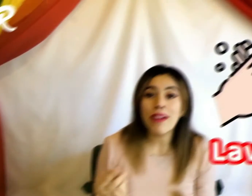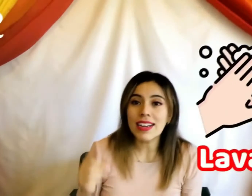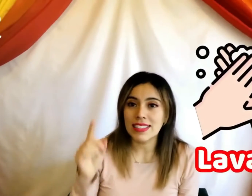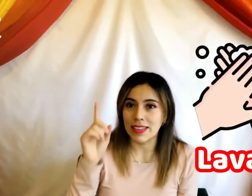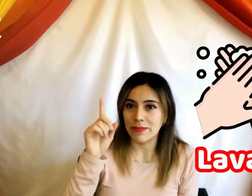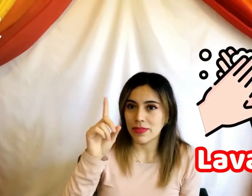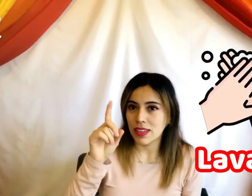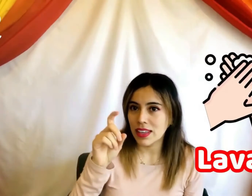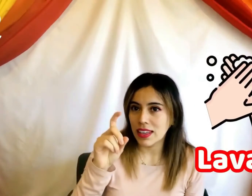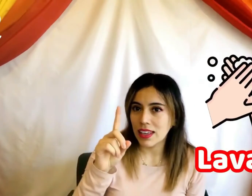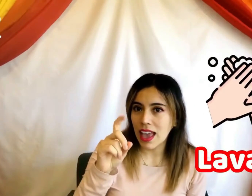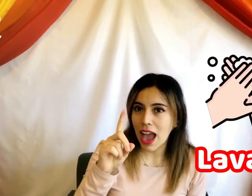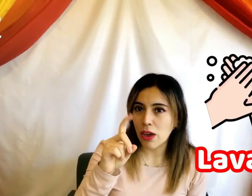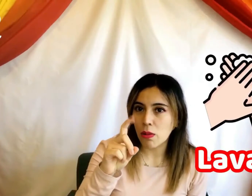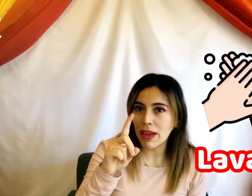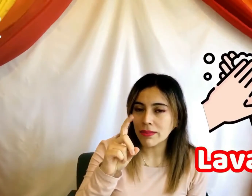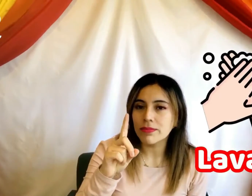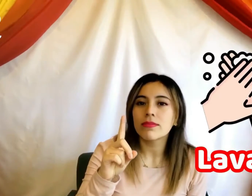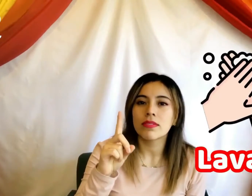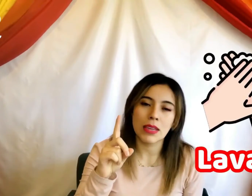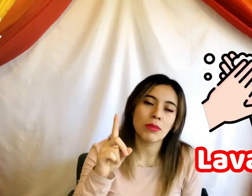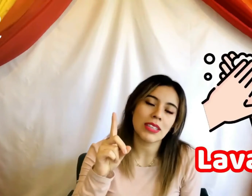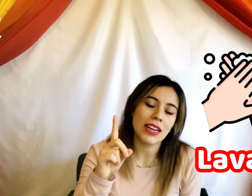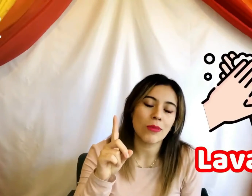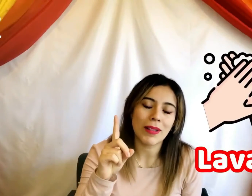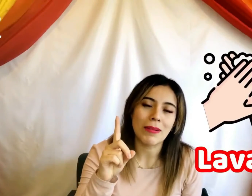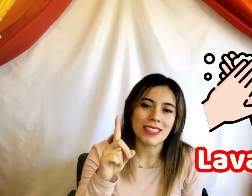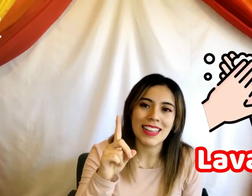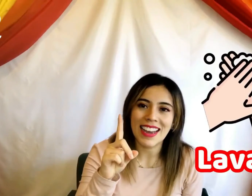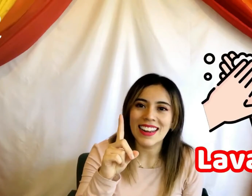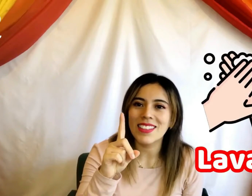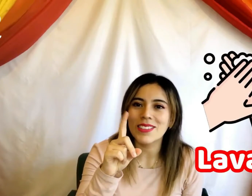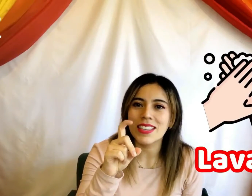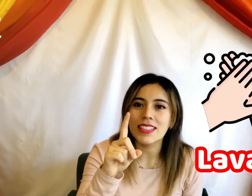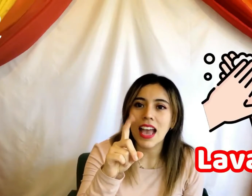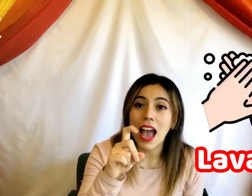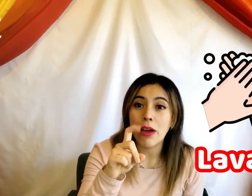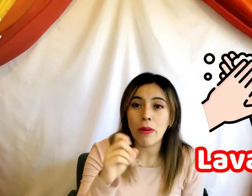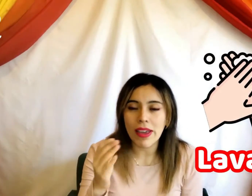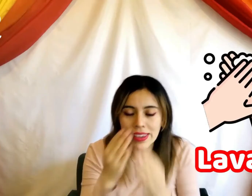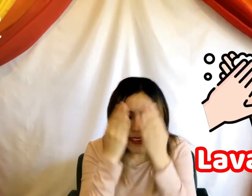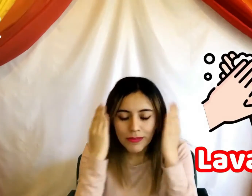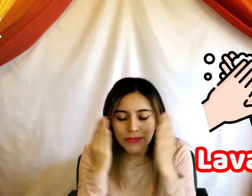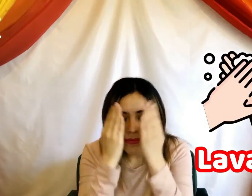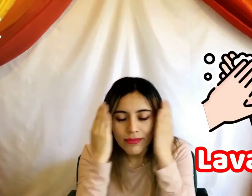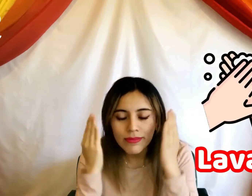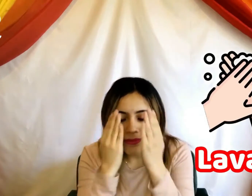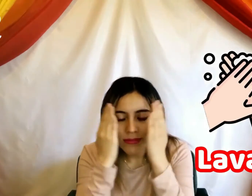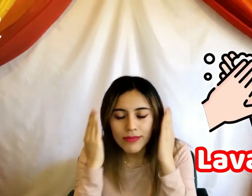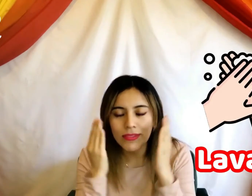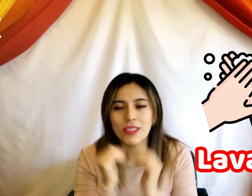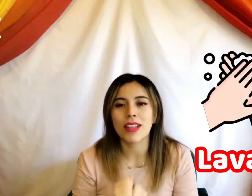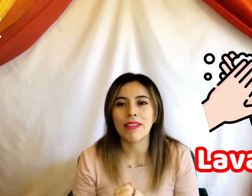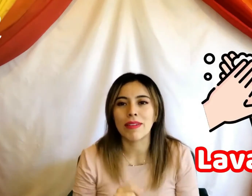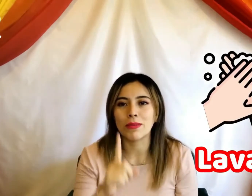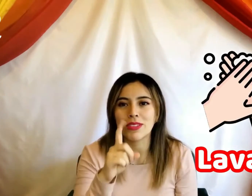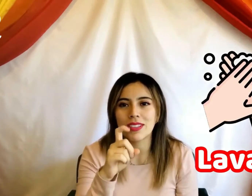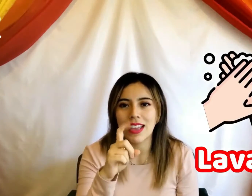Lavarse. Agua. Dijimos que era como lavarse la cara, entonces agua y nos lavábamos.